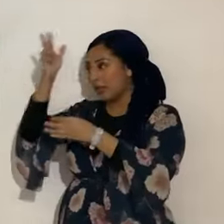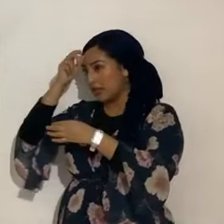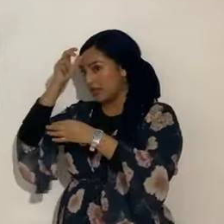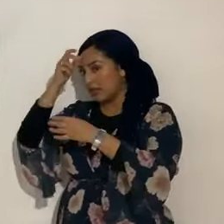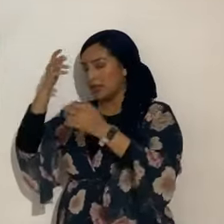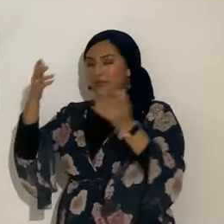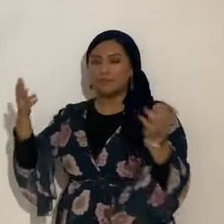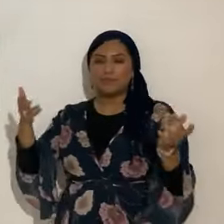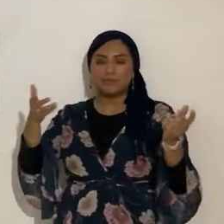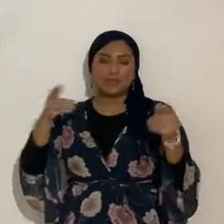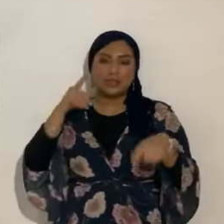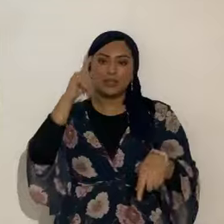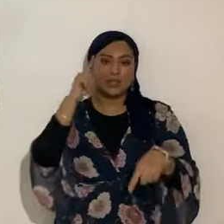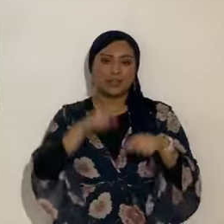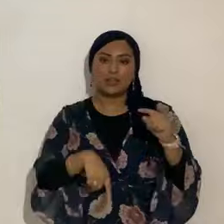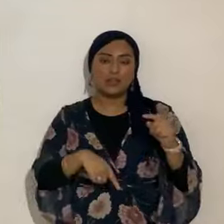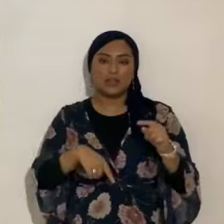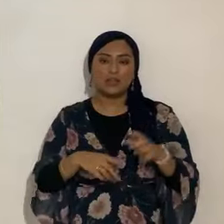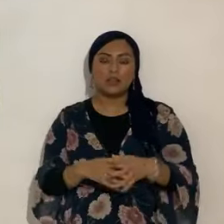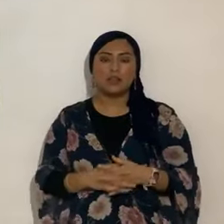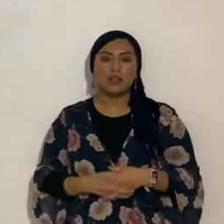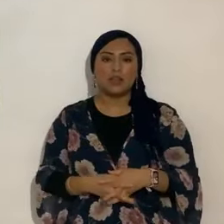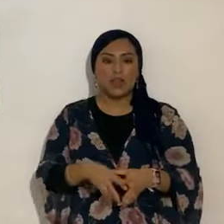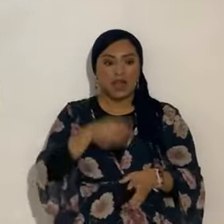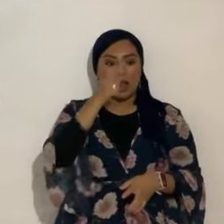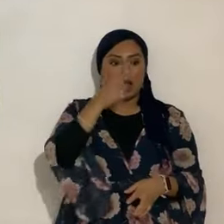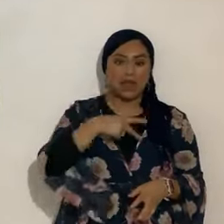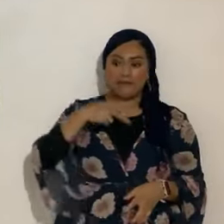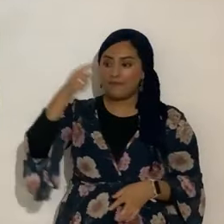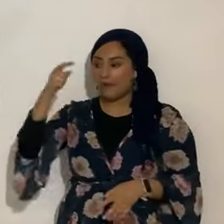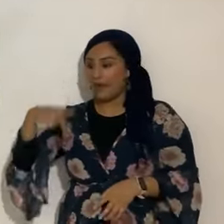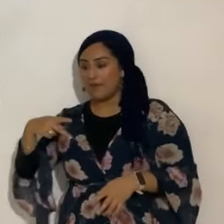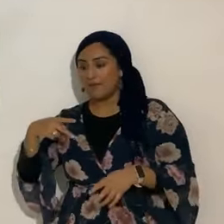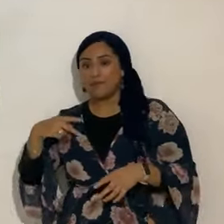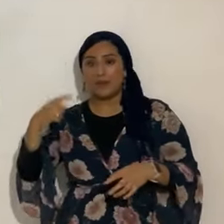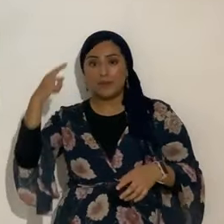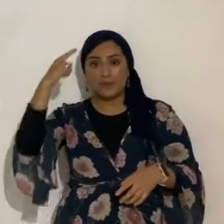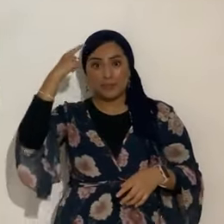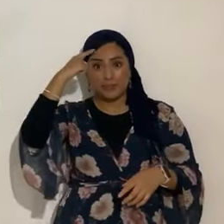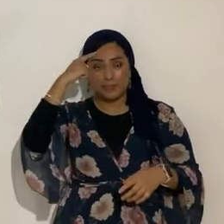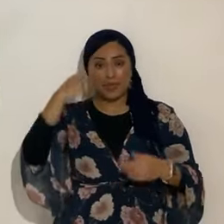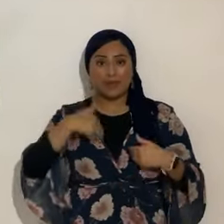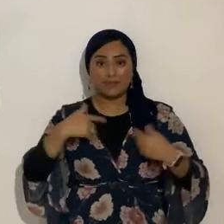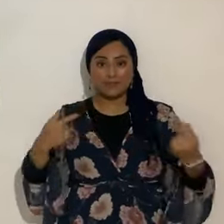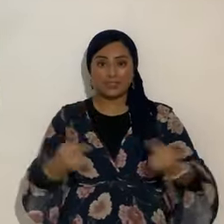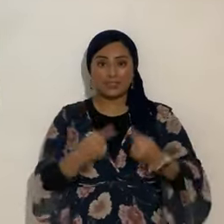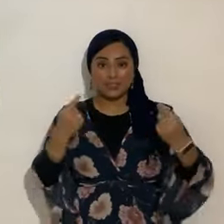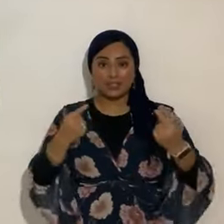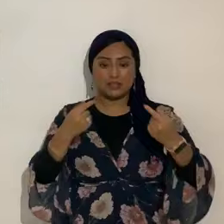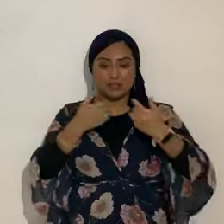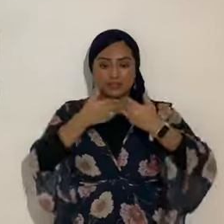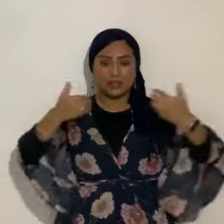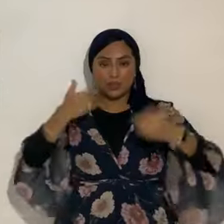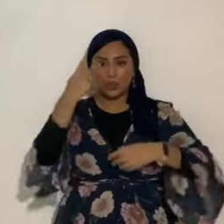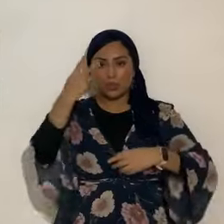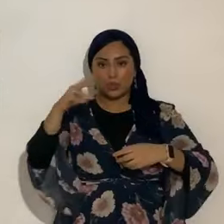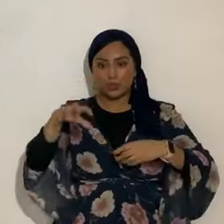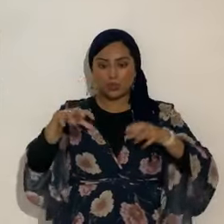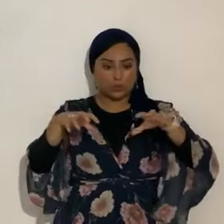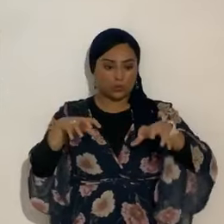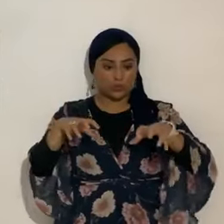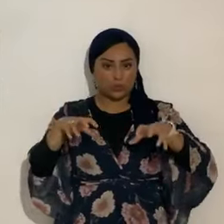al Todopoderoso, sino más bien al enemigo. Entonces, estando en pecado, la mente consiste en dos partes: